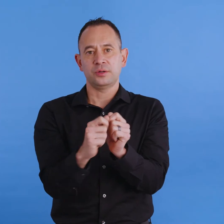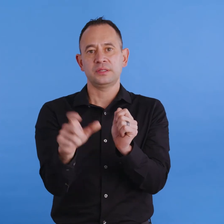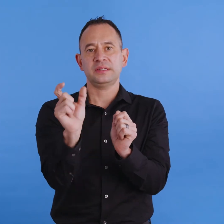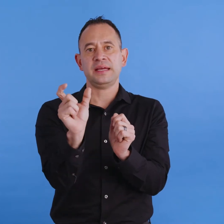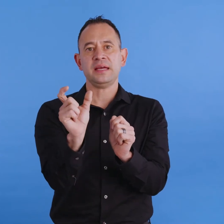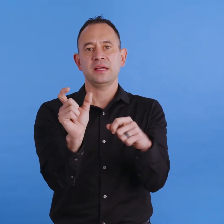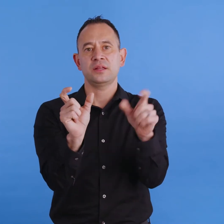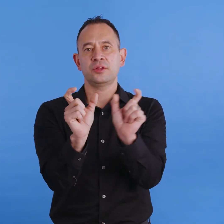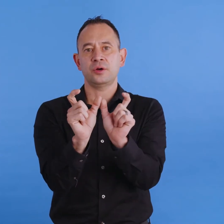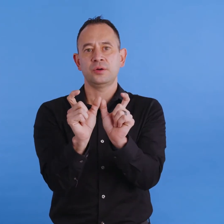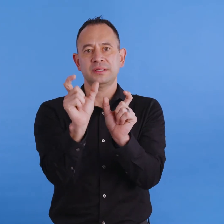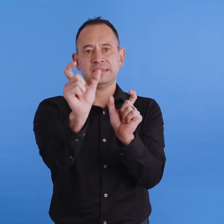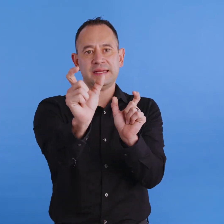Dedo. Dedo. do. De.